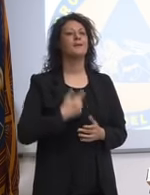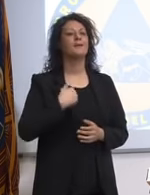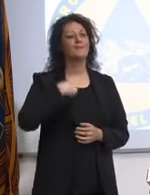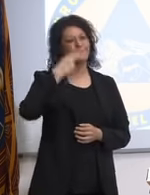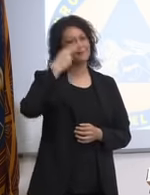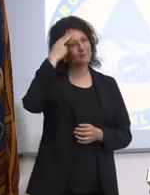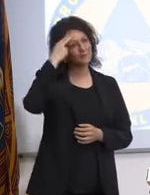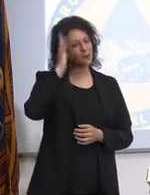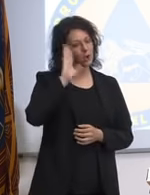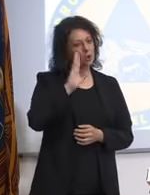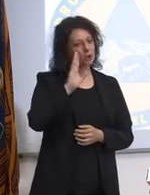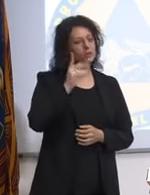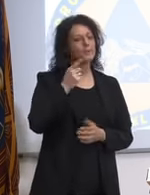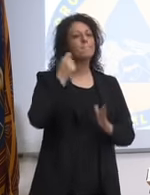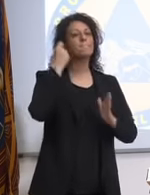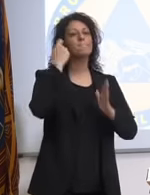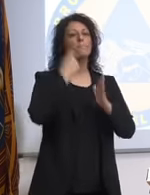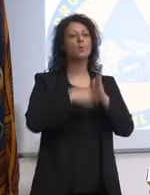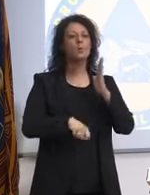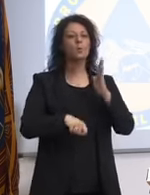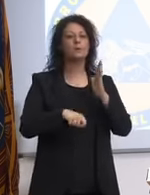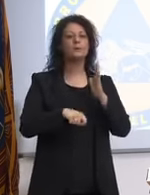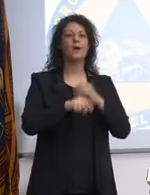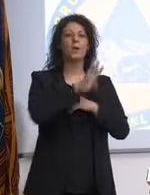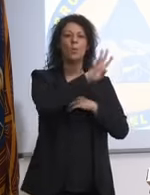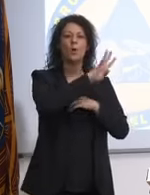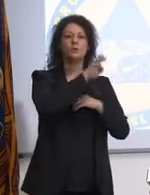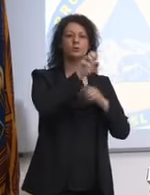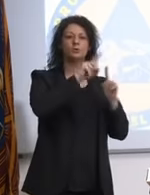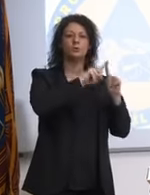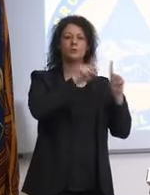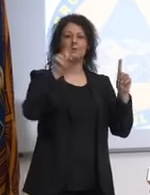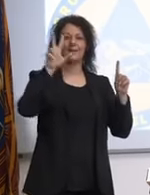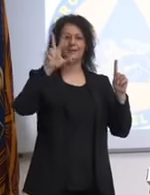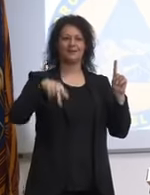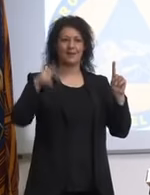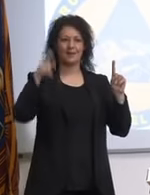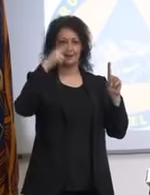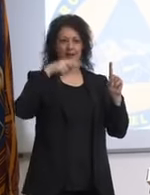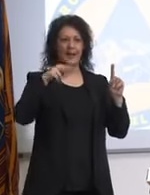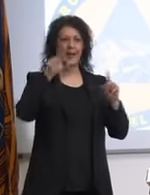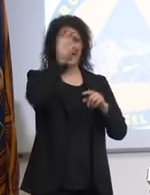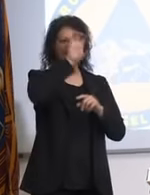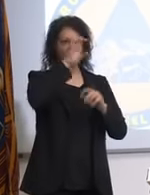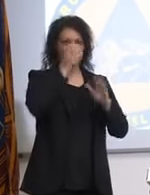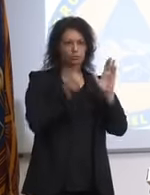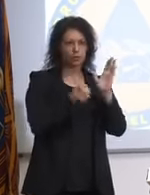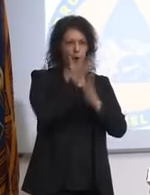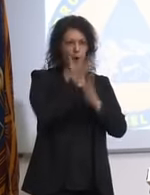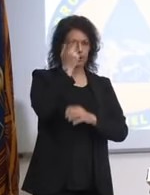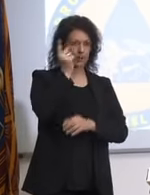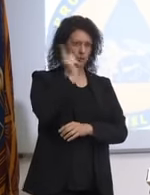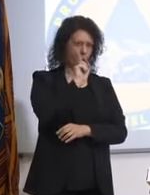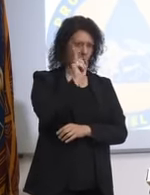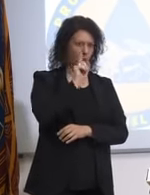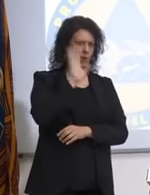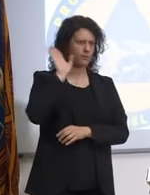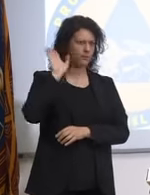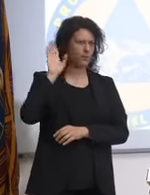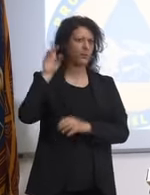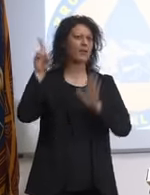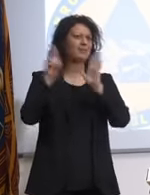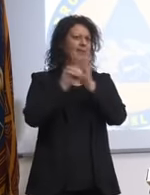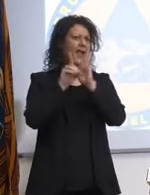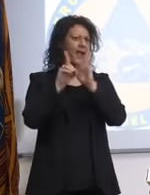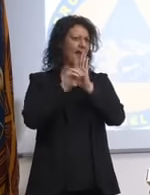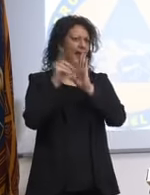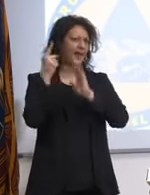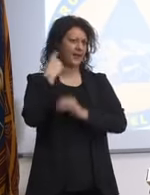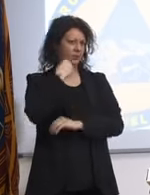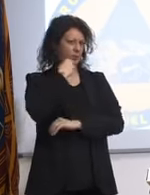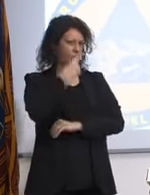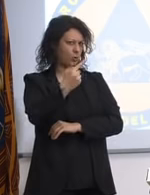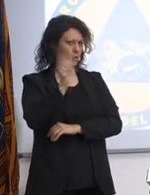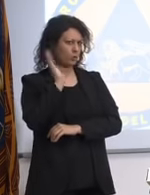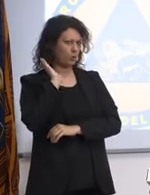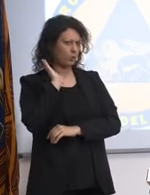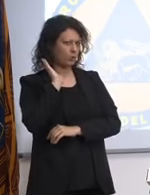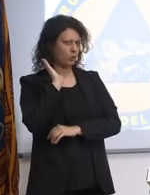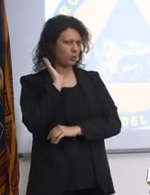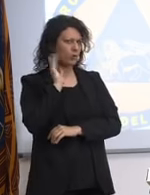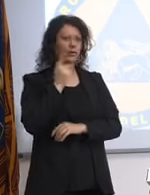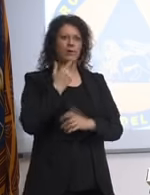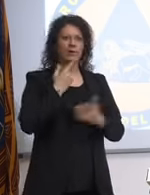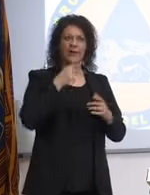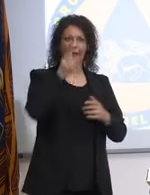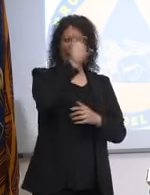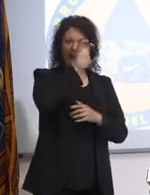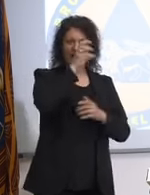dai 4 ai 3 mila euro non è un'invenzione della Regione, c'è scritta in un decreto. Cioè, c'è qualcuno che pensa che ci siamo inventati una multa, e la